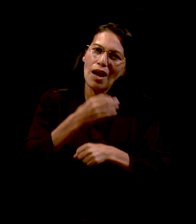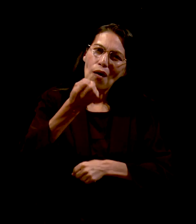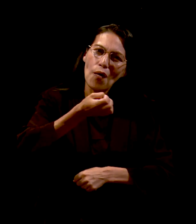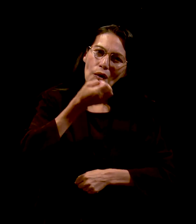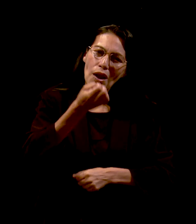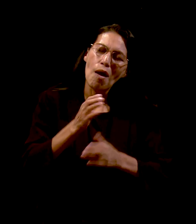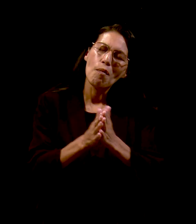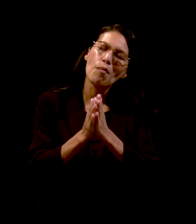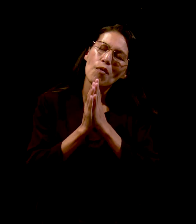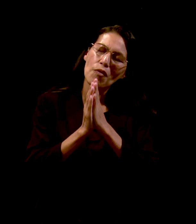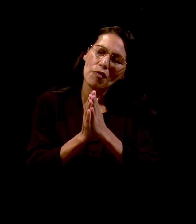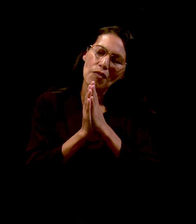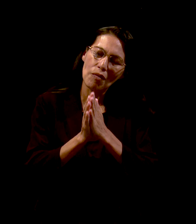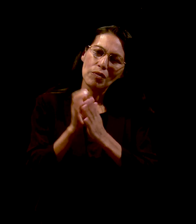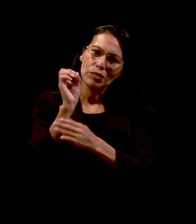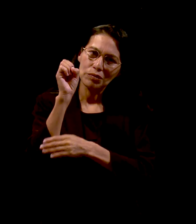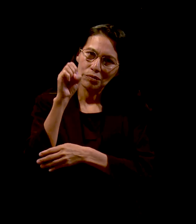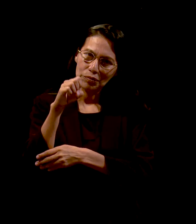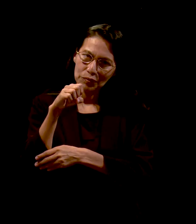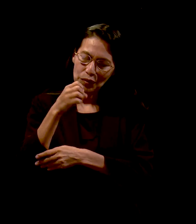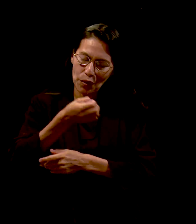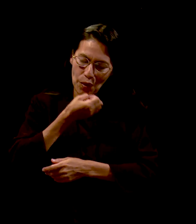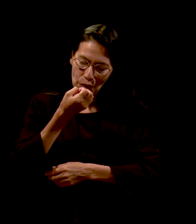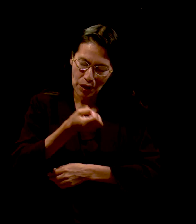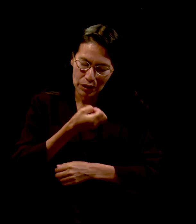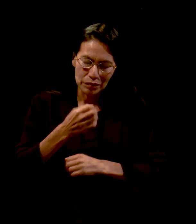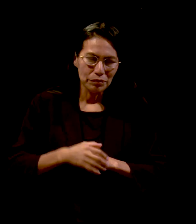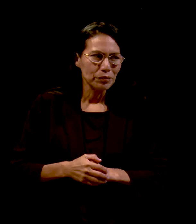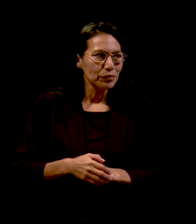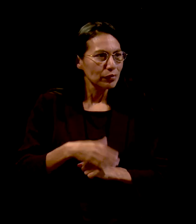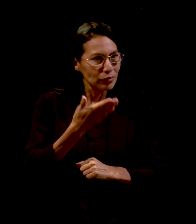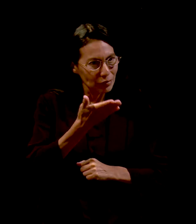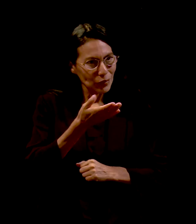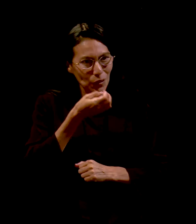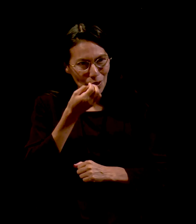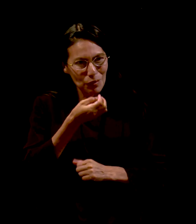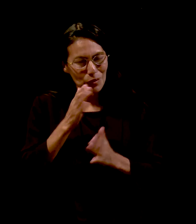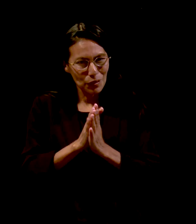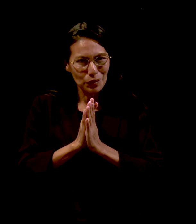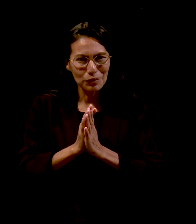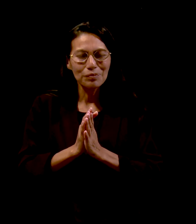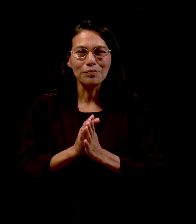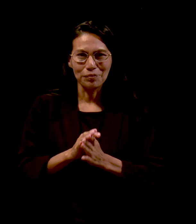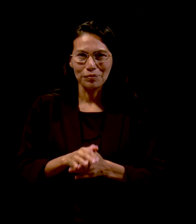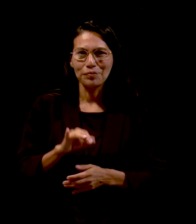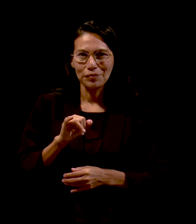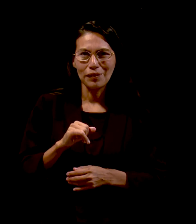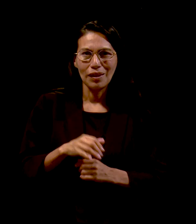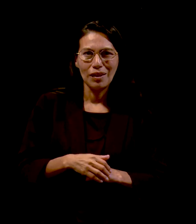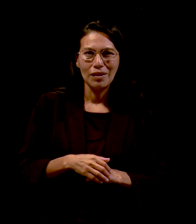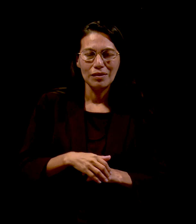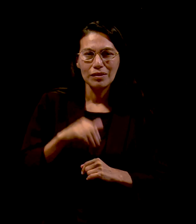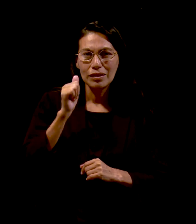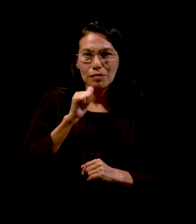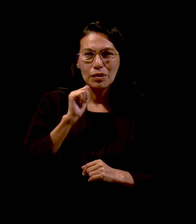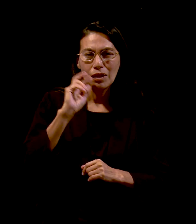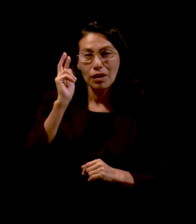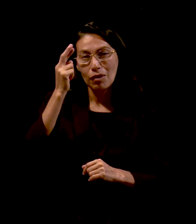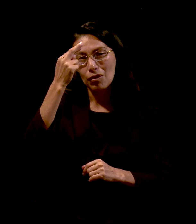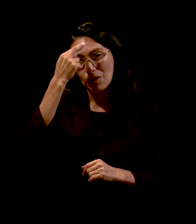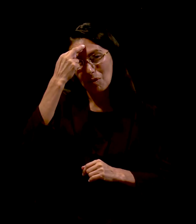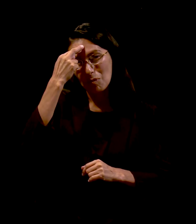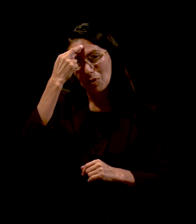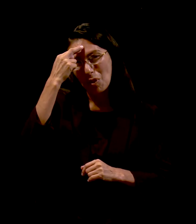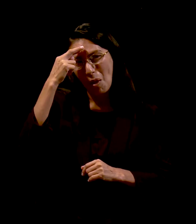pedimos que incline en su rostro donde estén y oremos quiero orar por favor si recordando siempre que